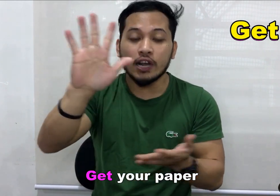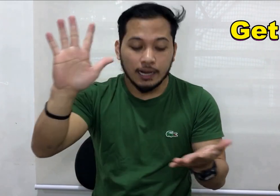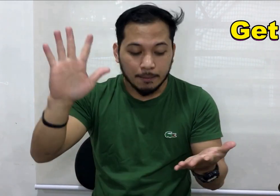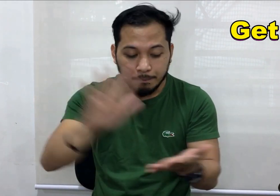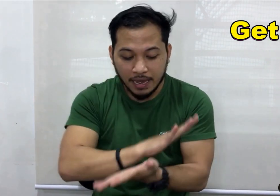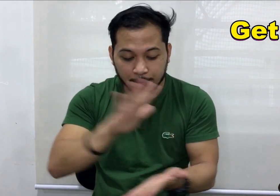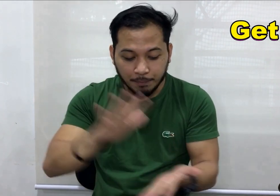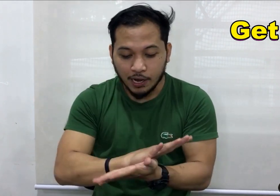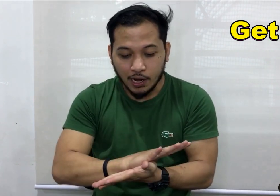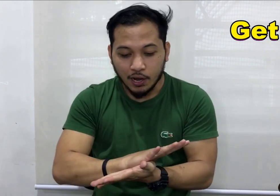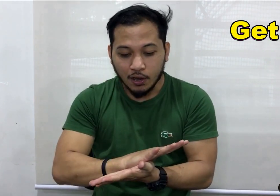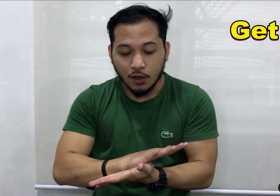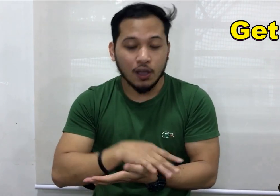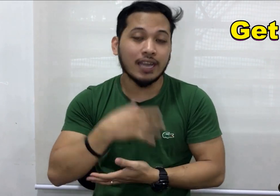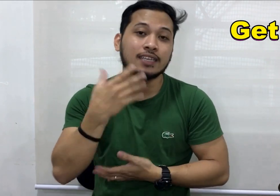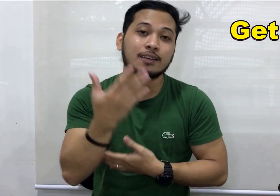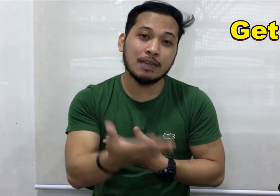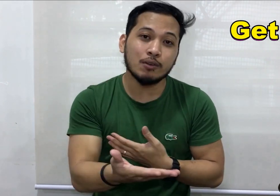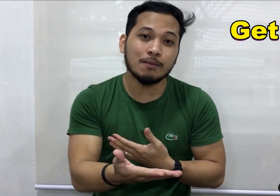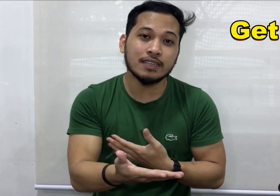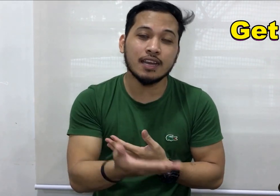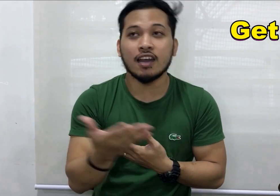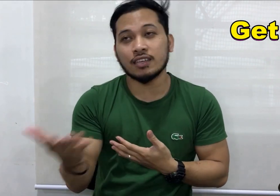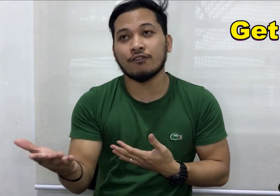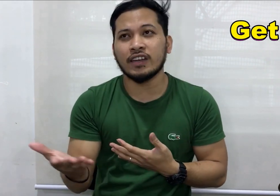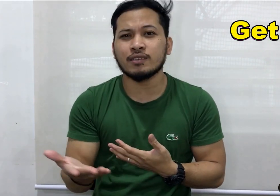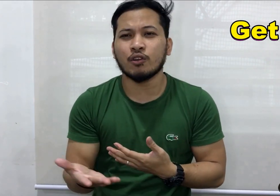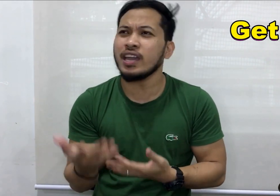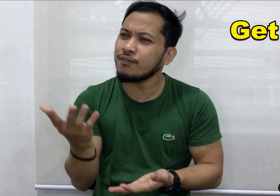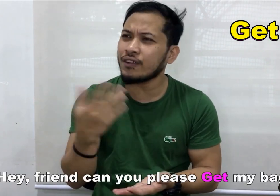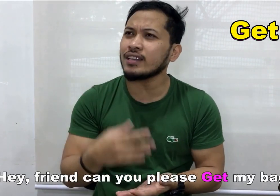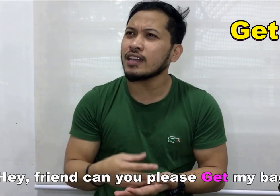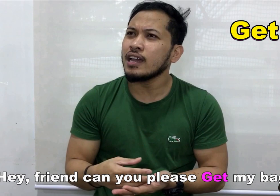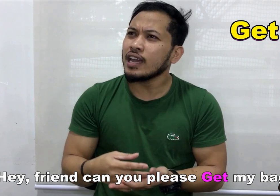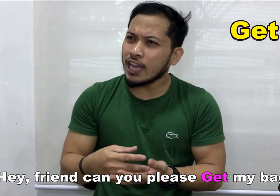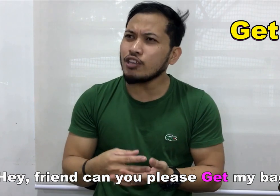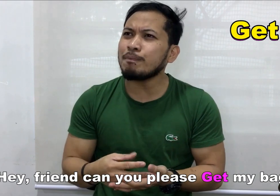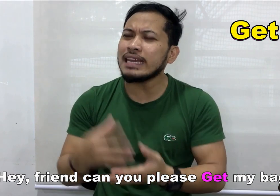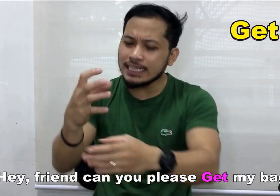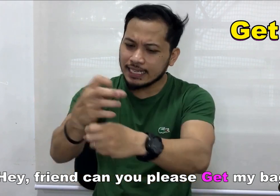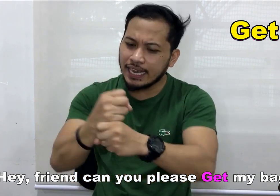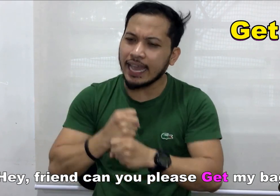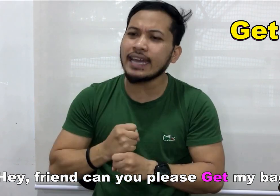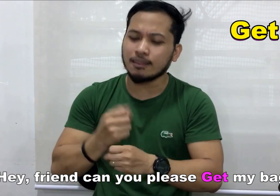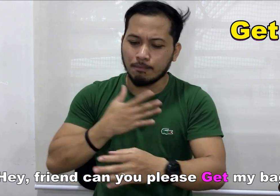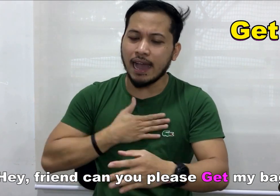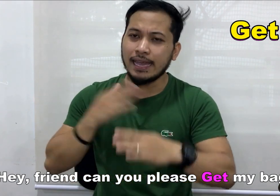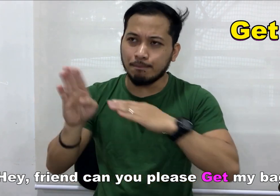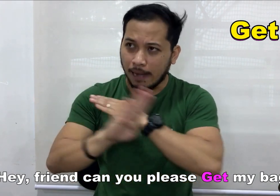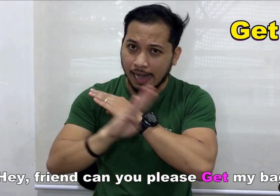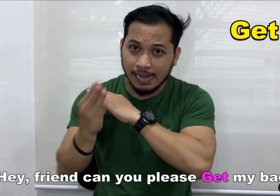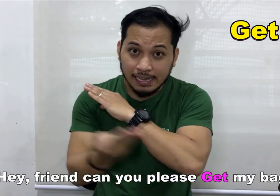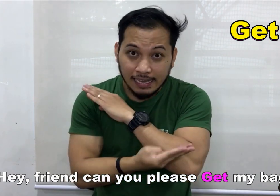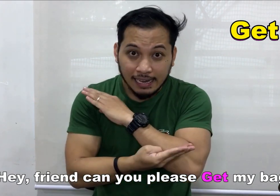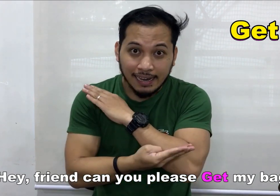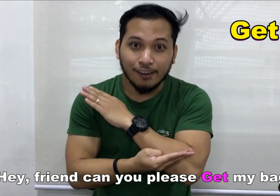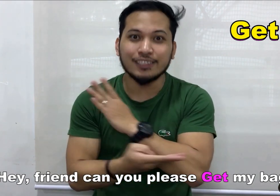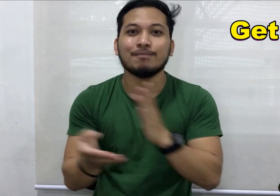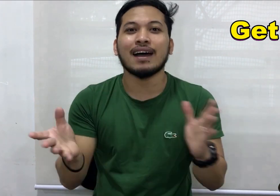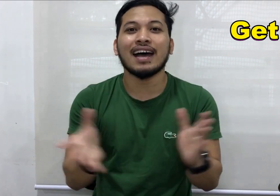your paper. Okay, sasabihin mo naman sa isang friends mo, hey friends, can you please get my bag? O, di ba?